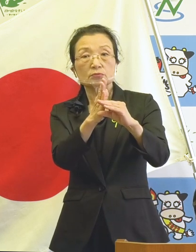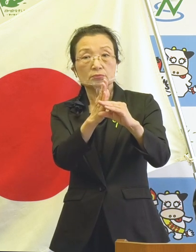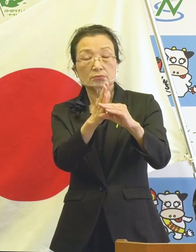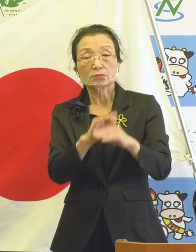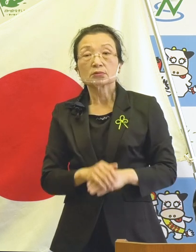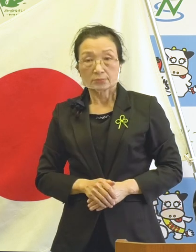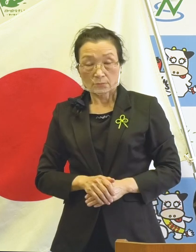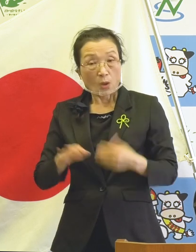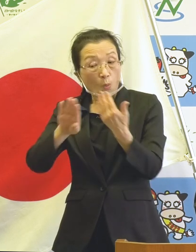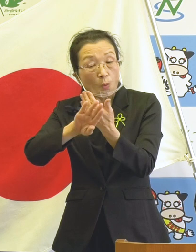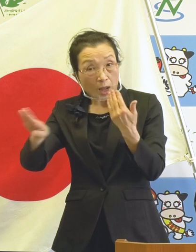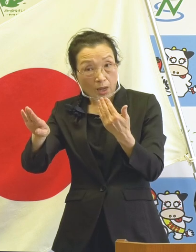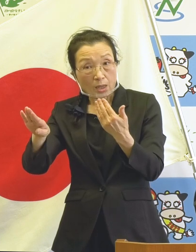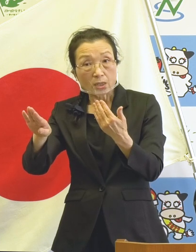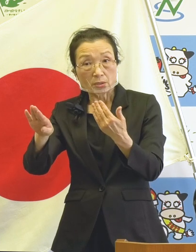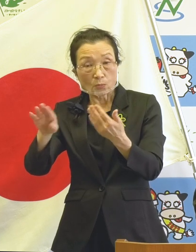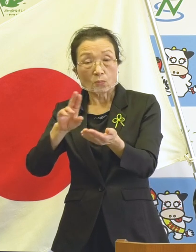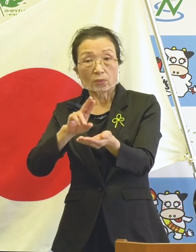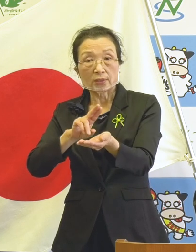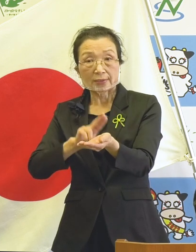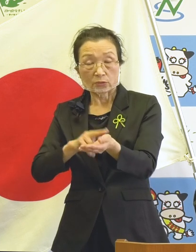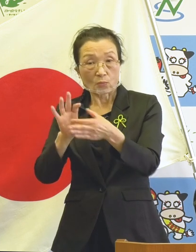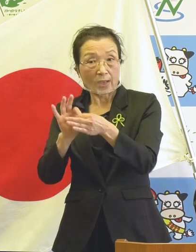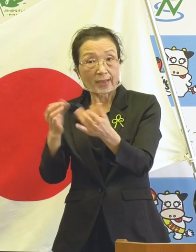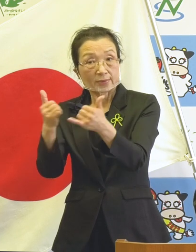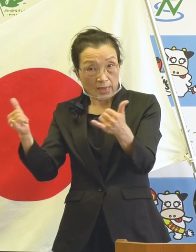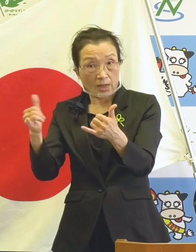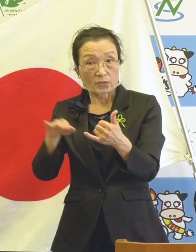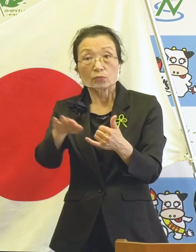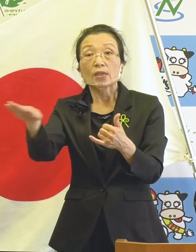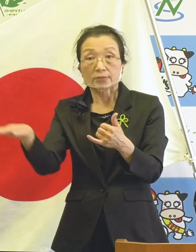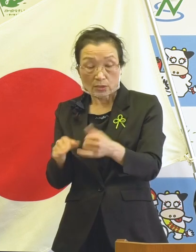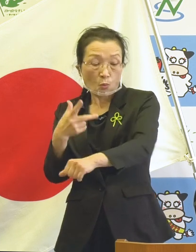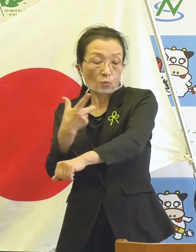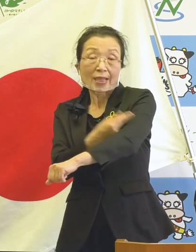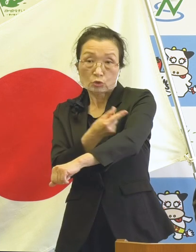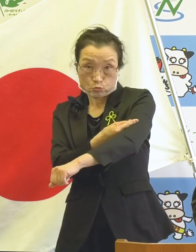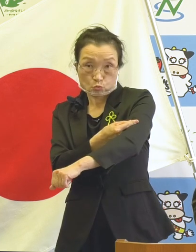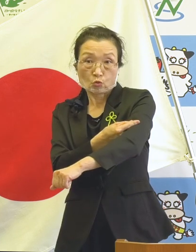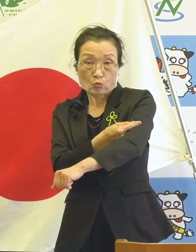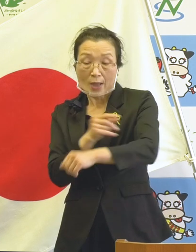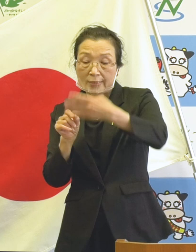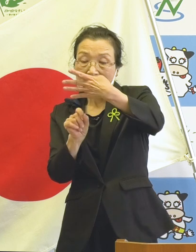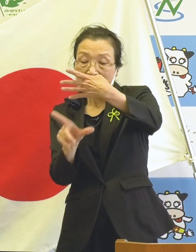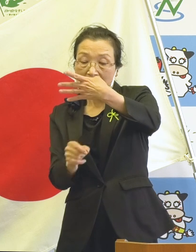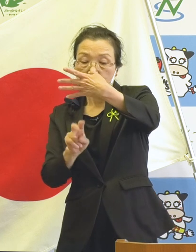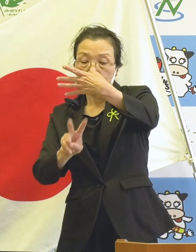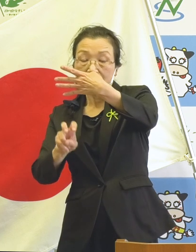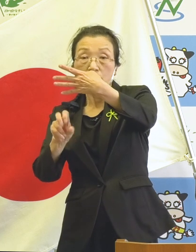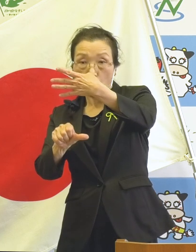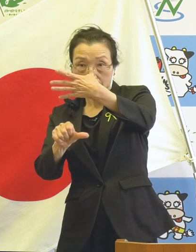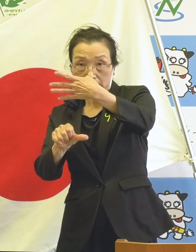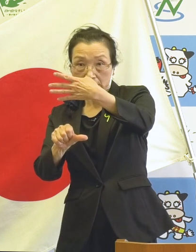またそれ以外での医療従事者の方のワクチン接種は4月25